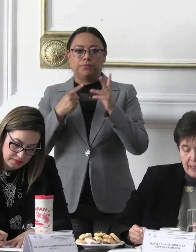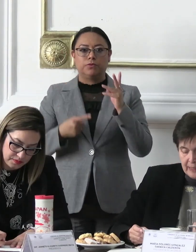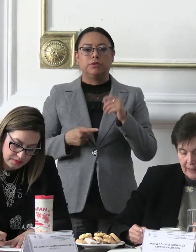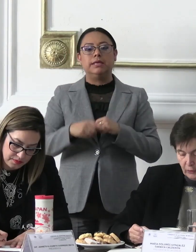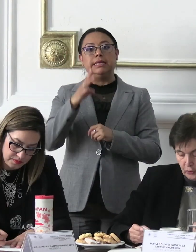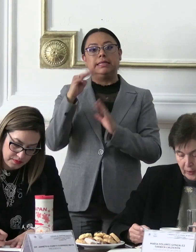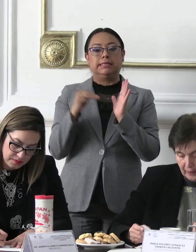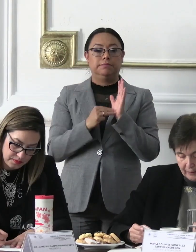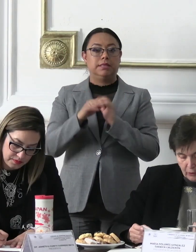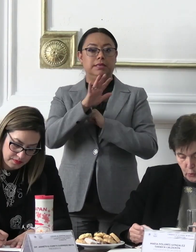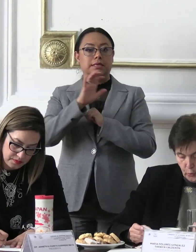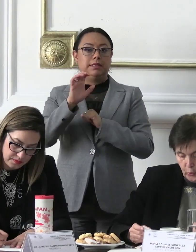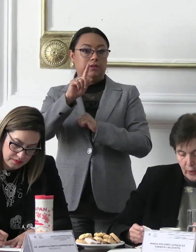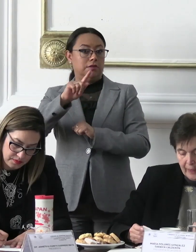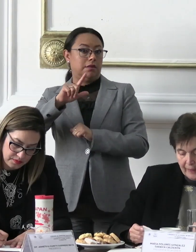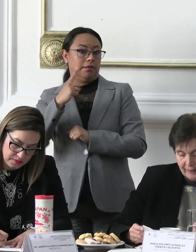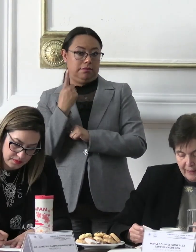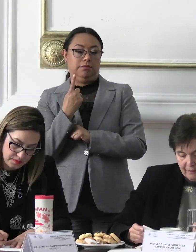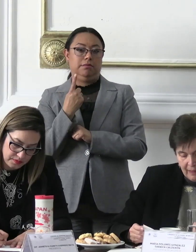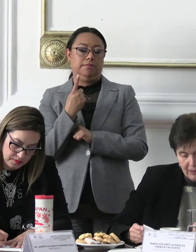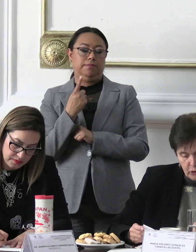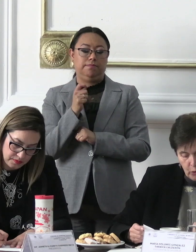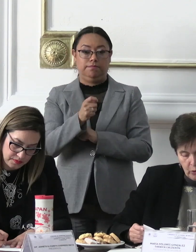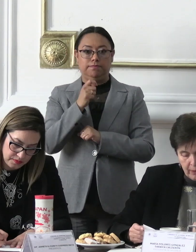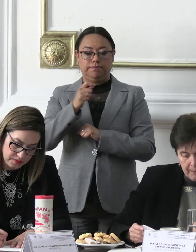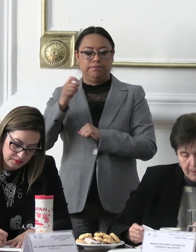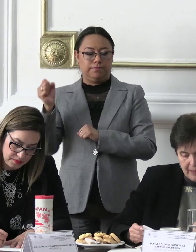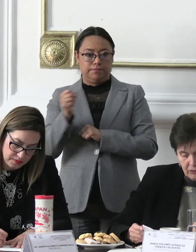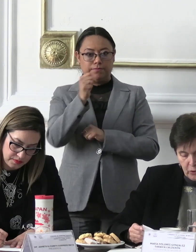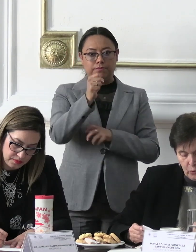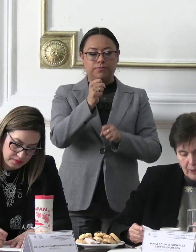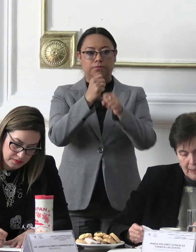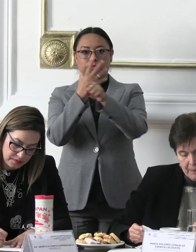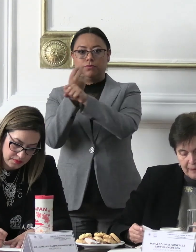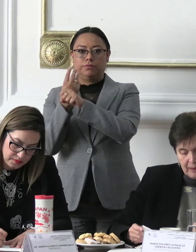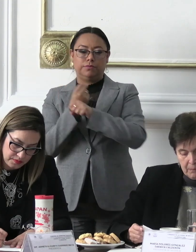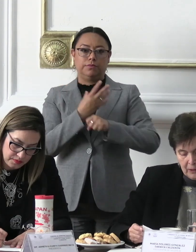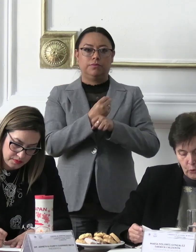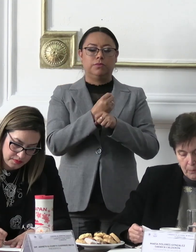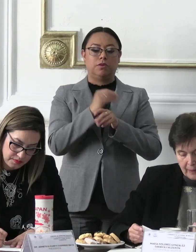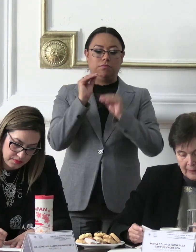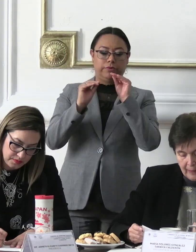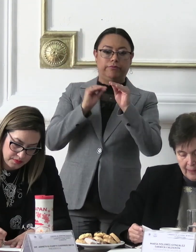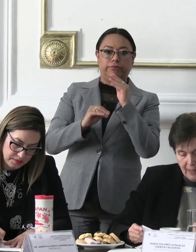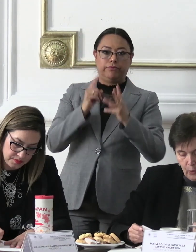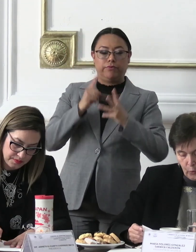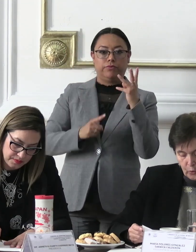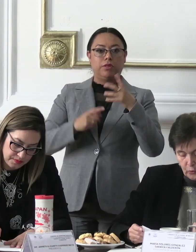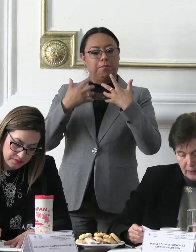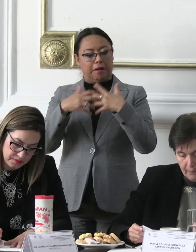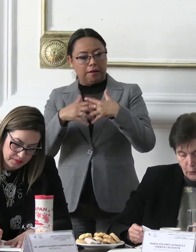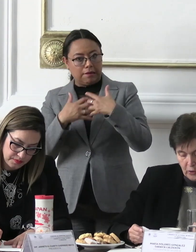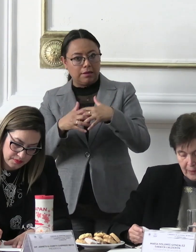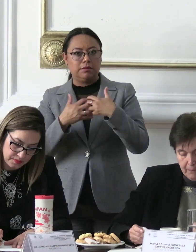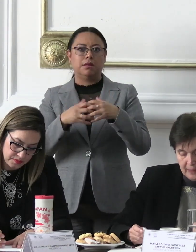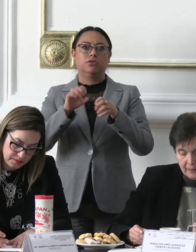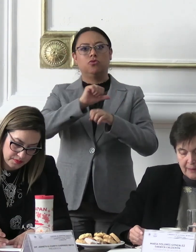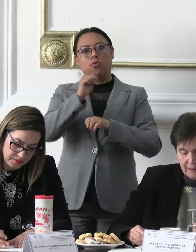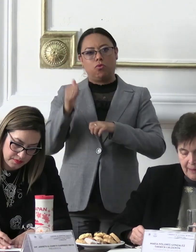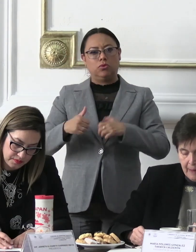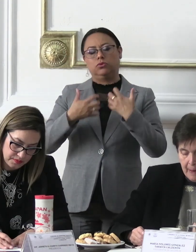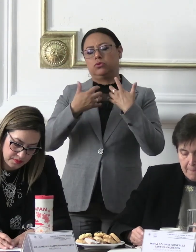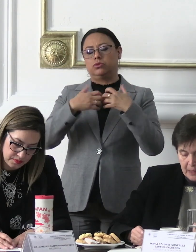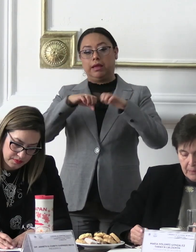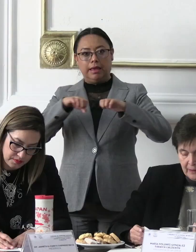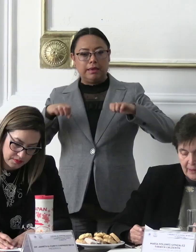la 3.571 de instalación, reparación y mantenimiento de maquinaria, otros equipos y